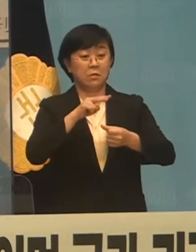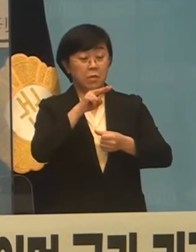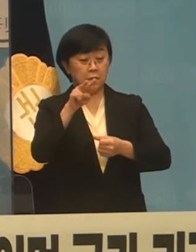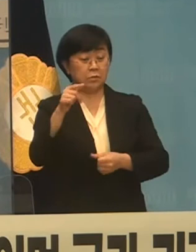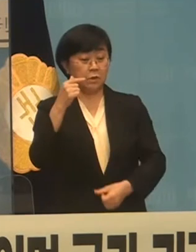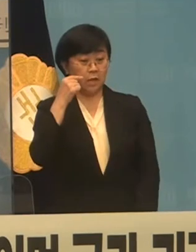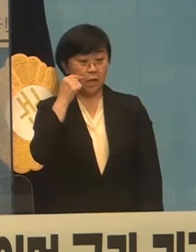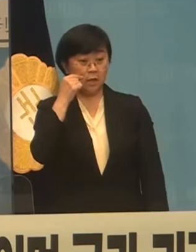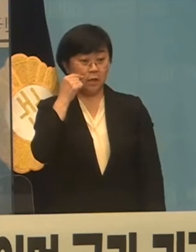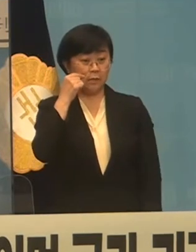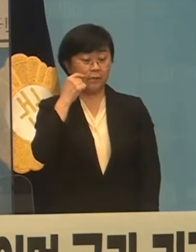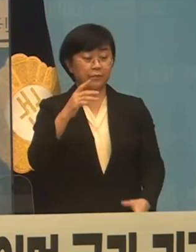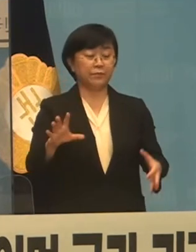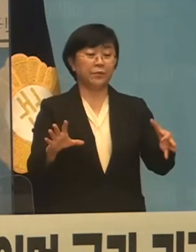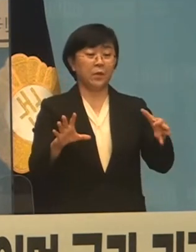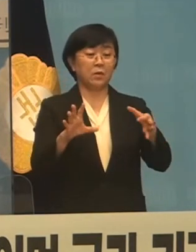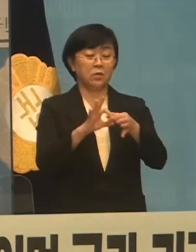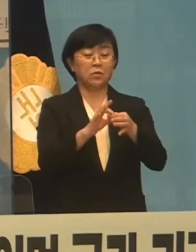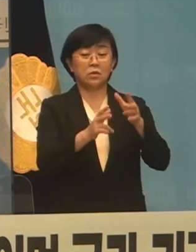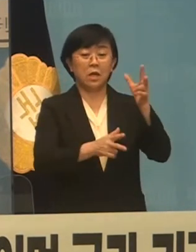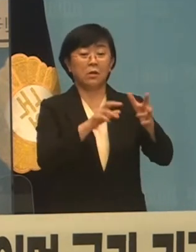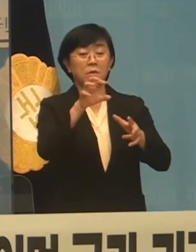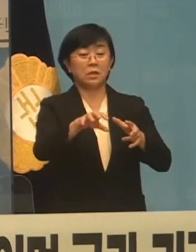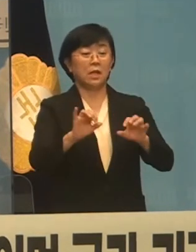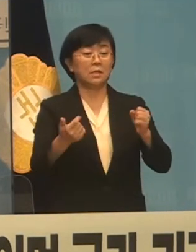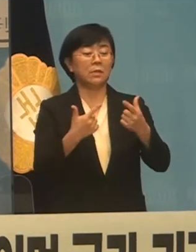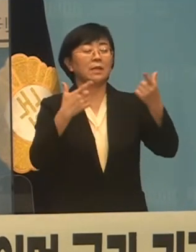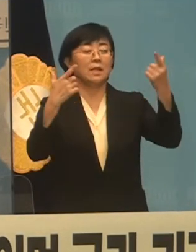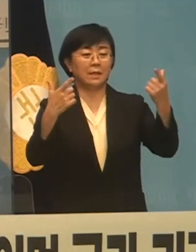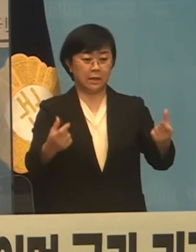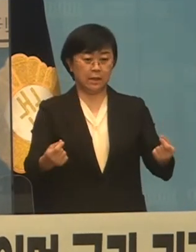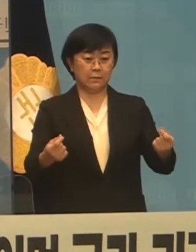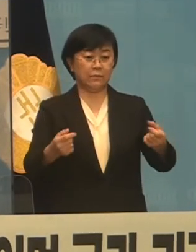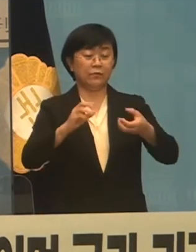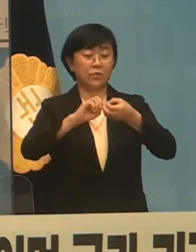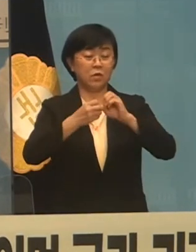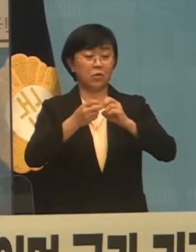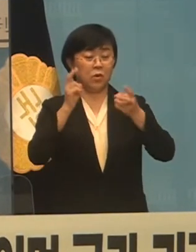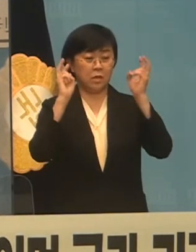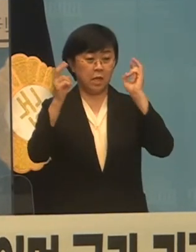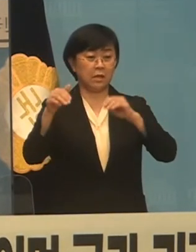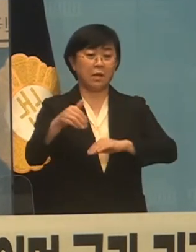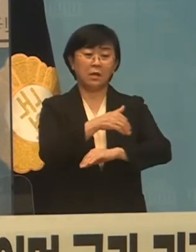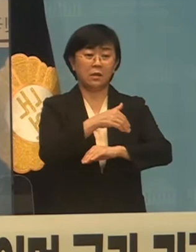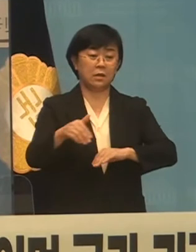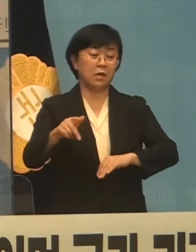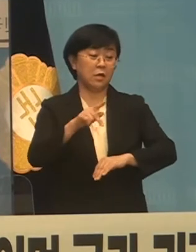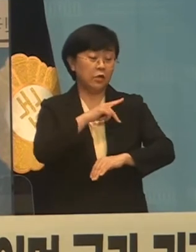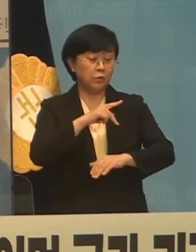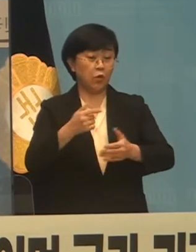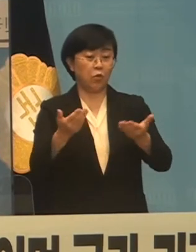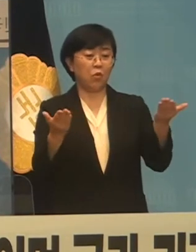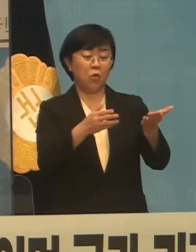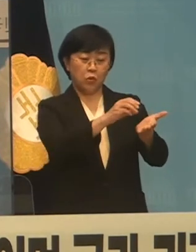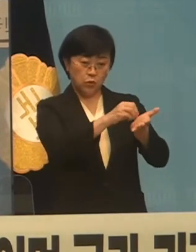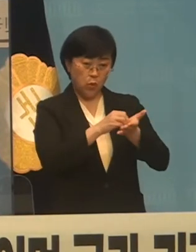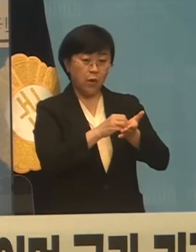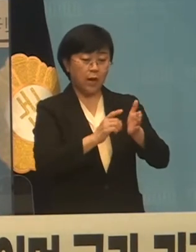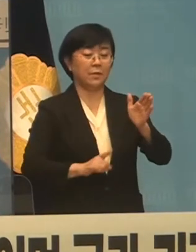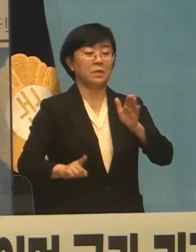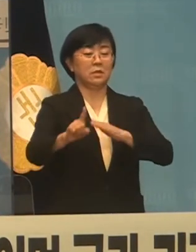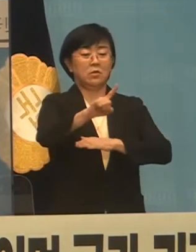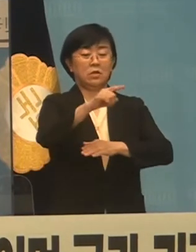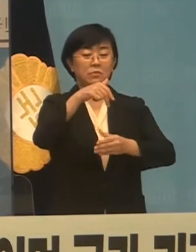수 없어서 소속 사업장은 아니지만 같은 제조업에 몸담고 있는 금속노조가 적극 나서고